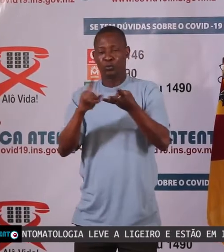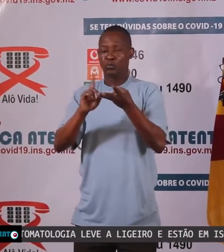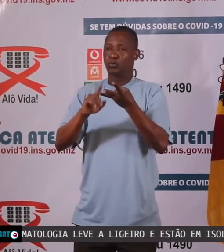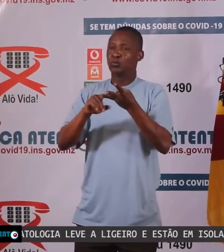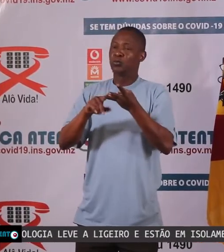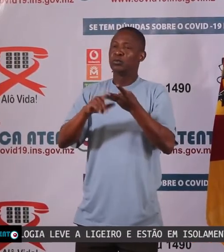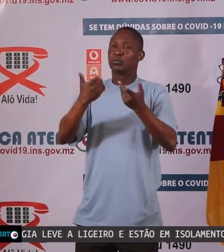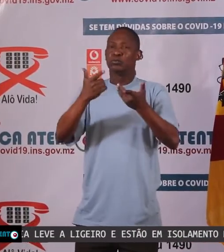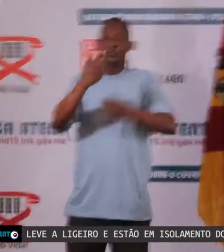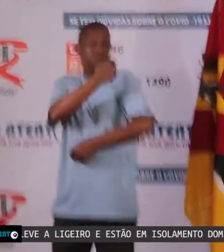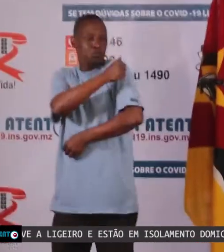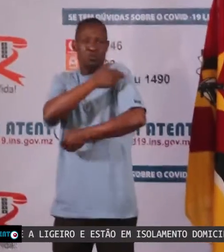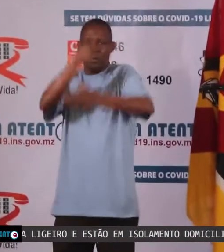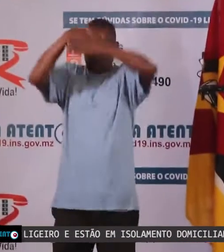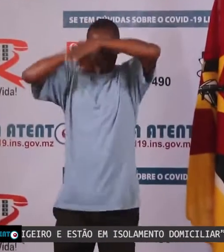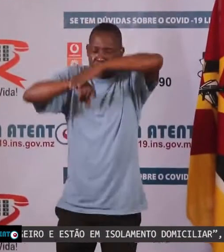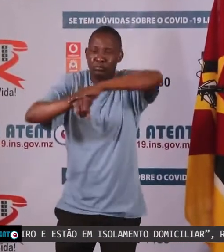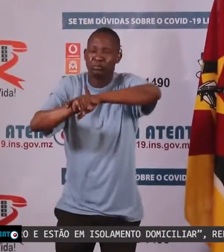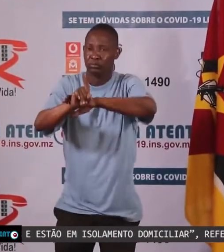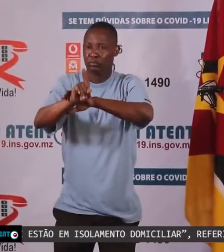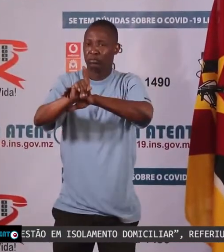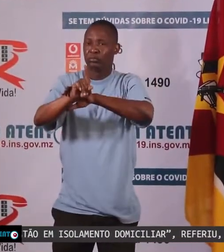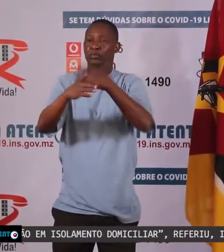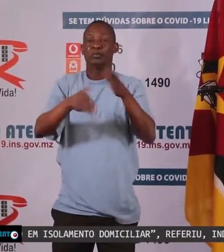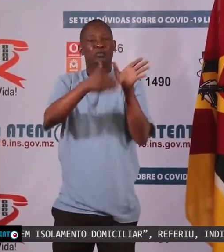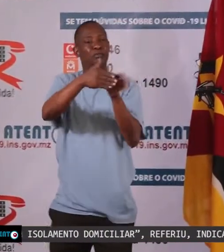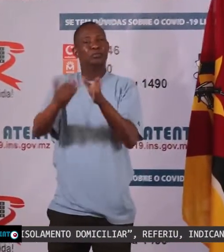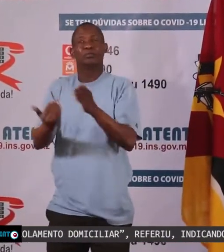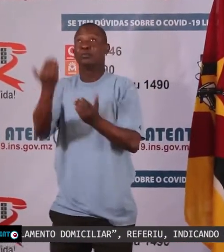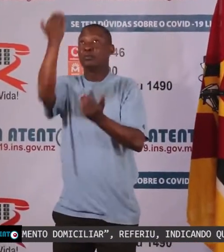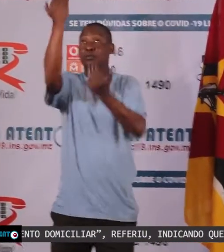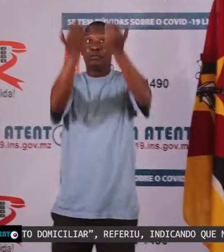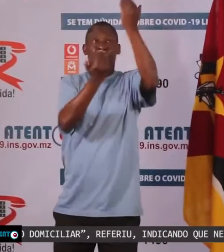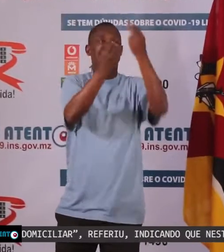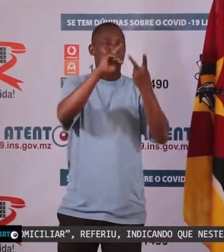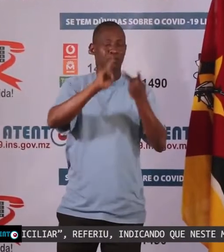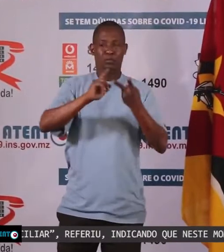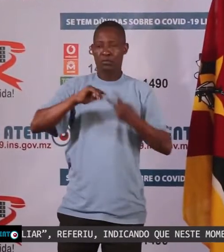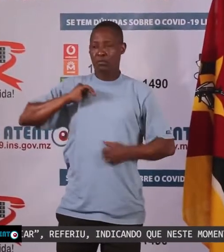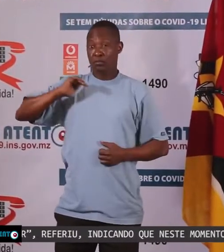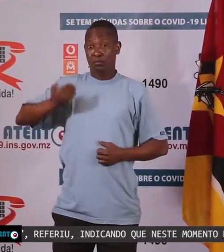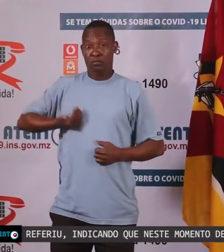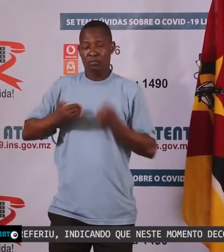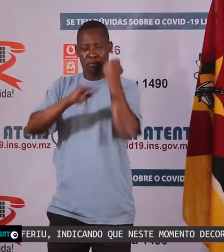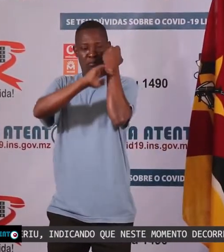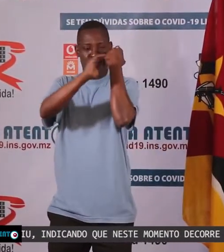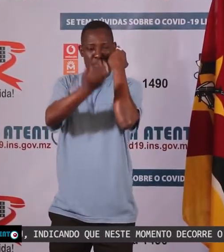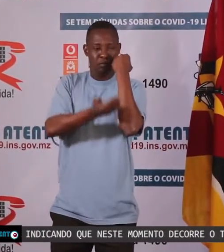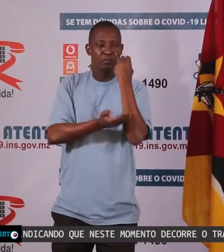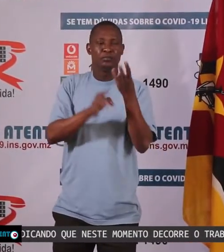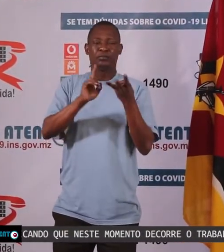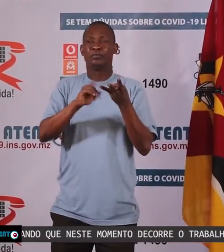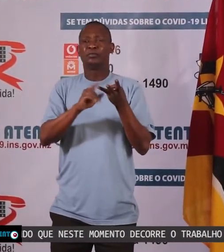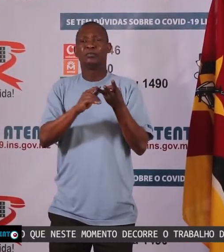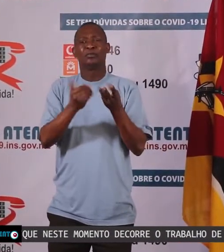médico, tanto para adultos, incluindo a mulher grávida, ou para crianças, para controle de peso,